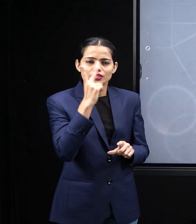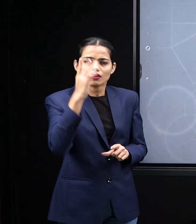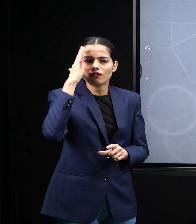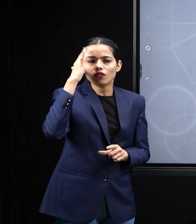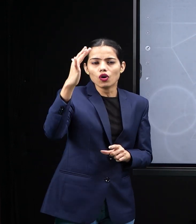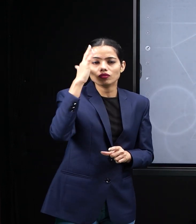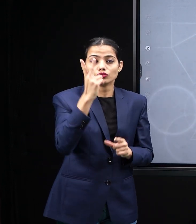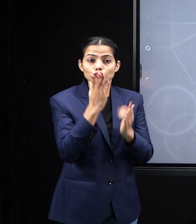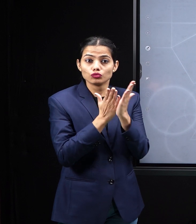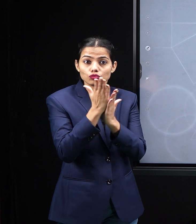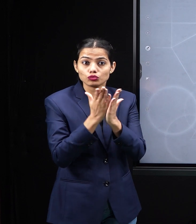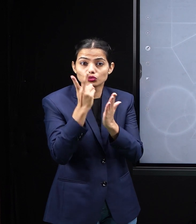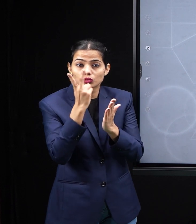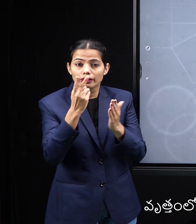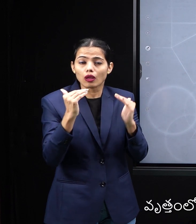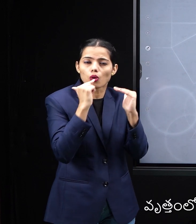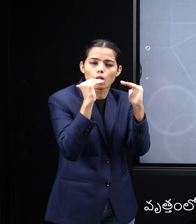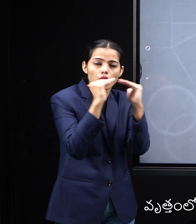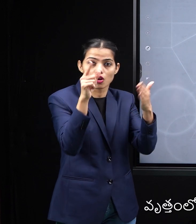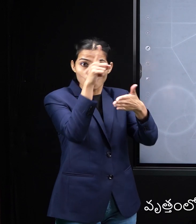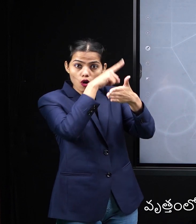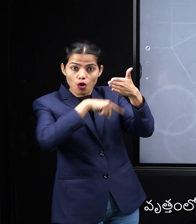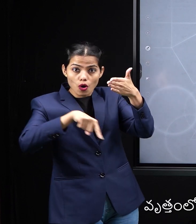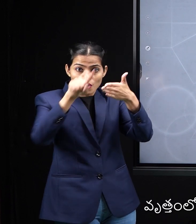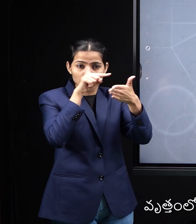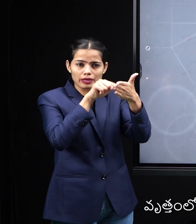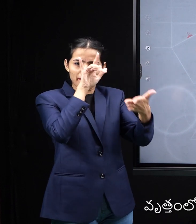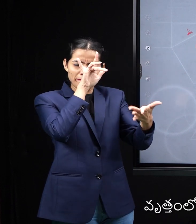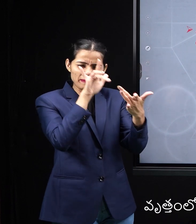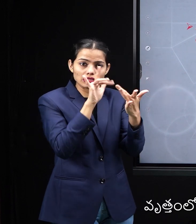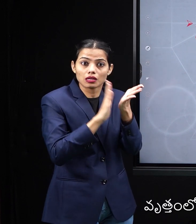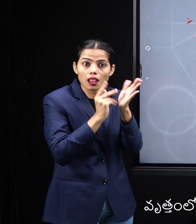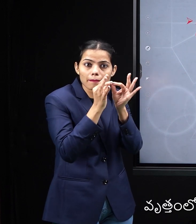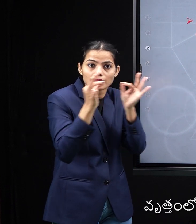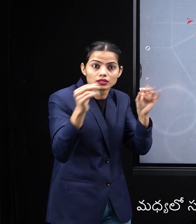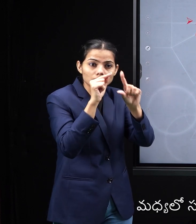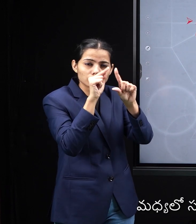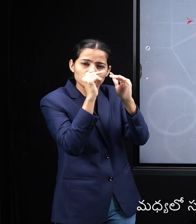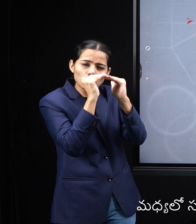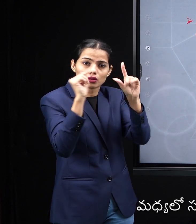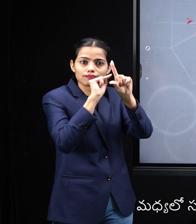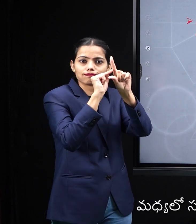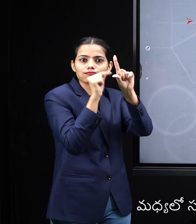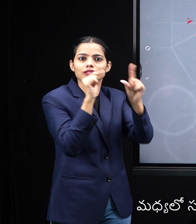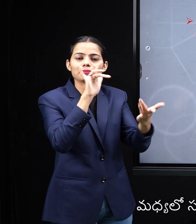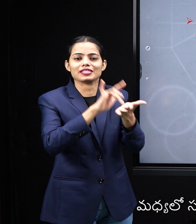సిద్ధాంతాన్ని చూద్దాం. వృత్తంలోని ఏవైనా రెండు సమాన తీగలు మధ్యలో సమాన